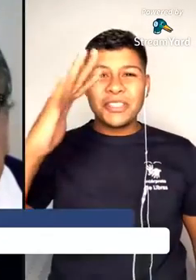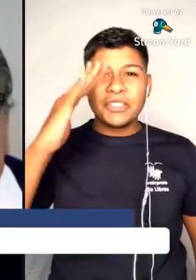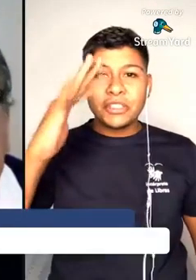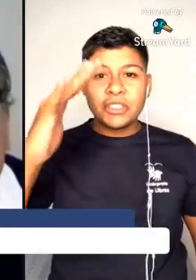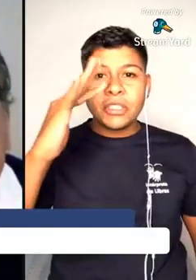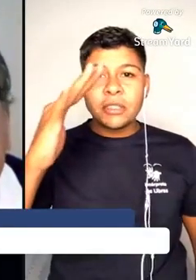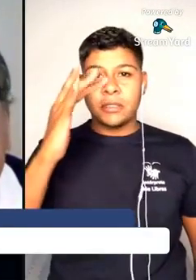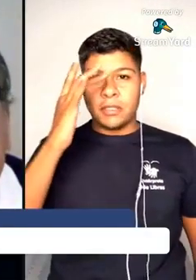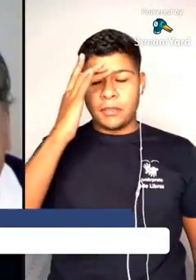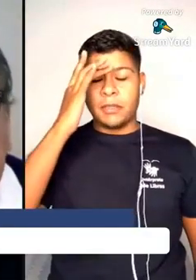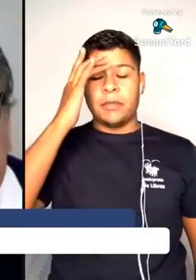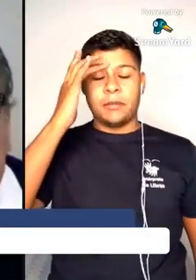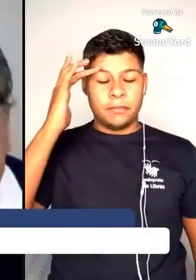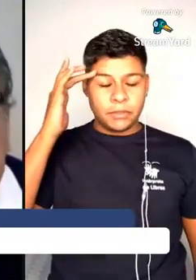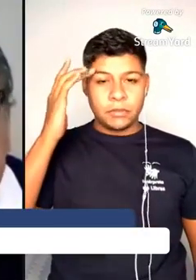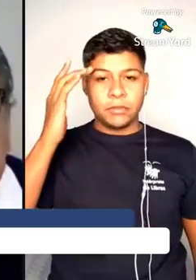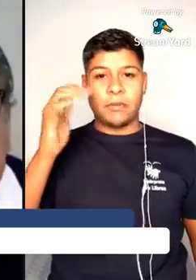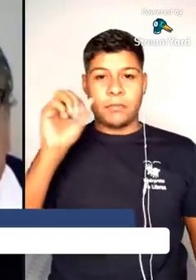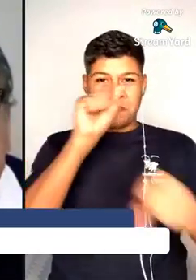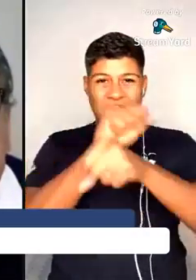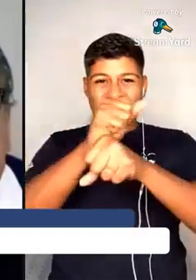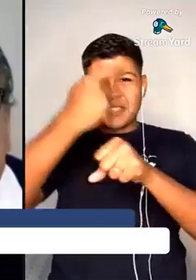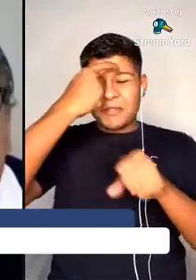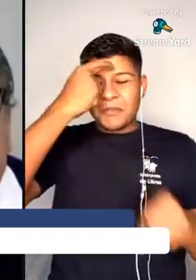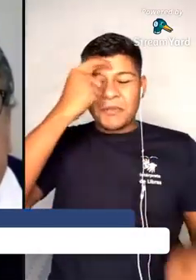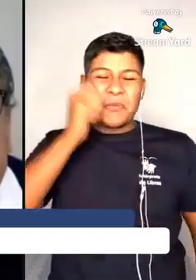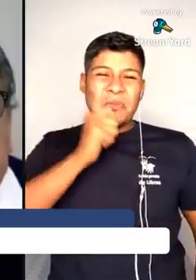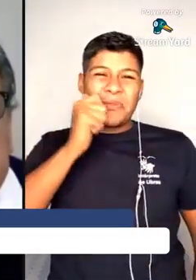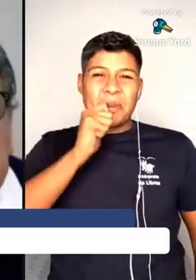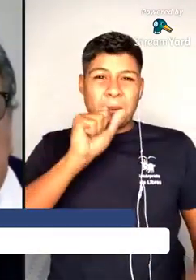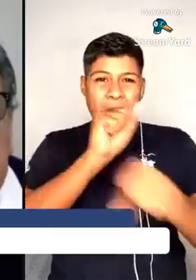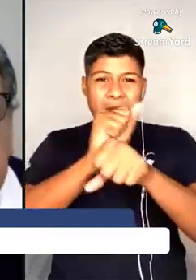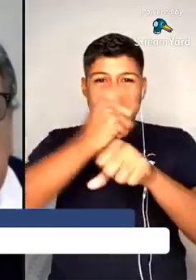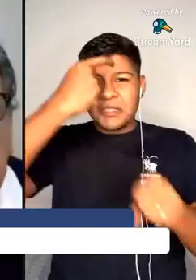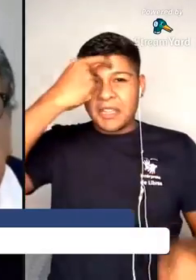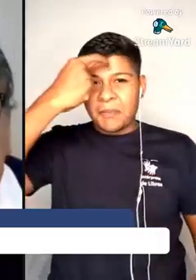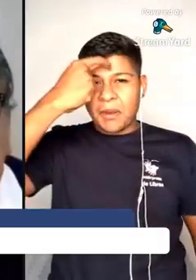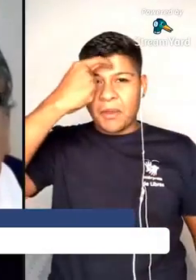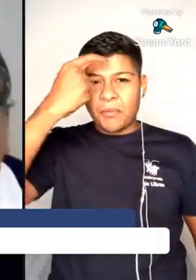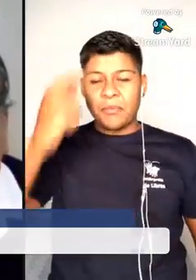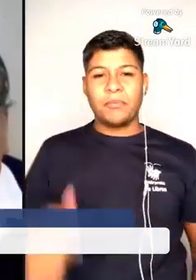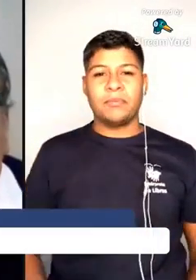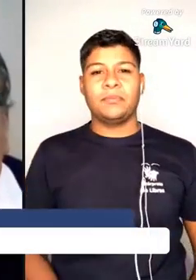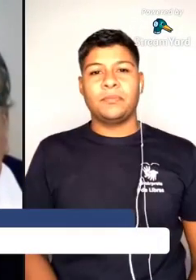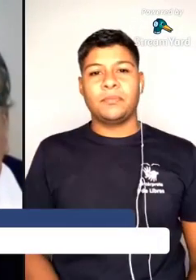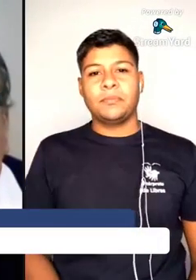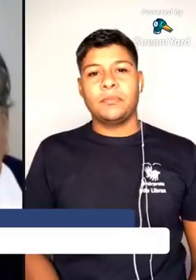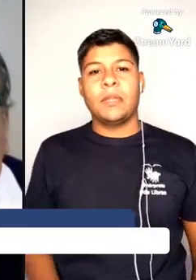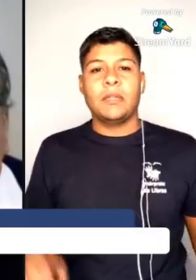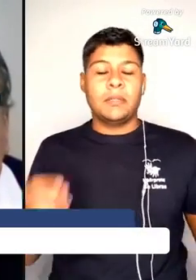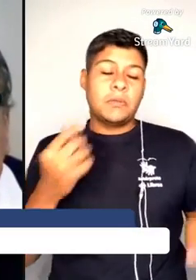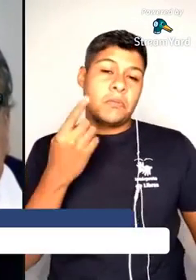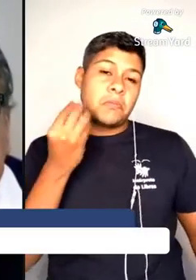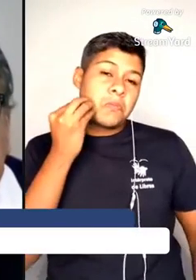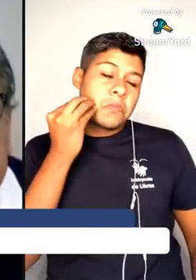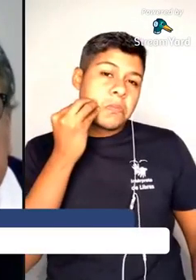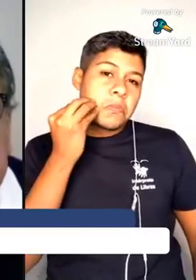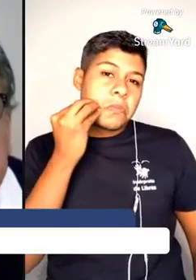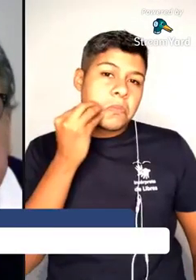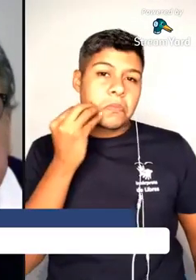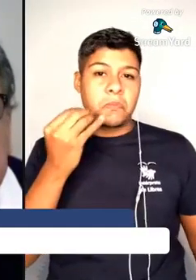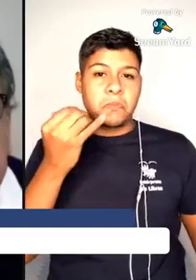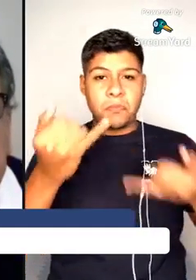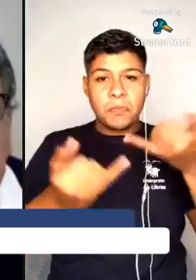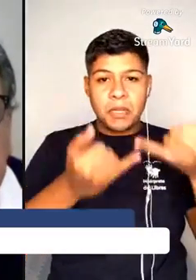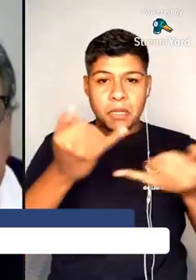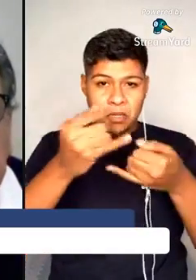pessoas com paralisia cerebral, meninos, né, meninas com paralisia cerebral. E uma vez eu brincando